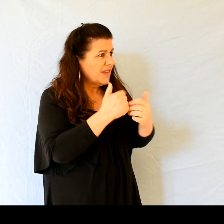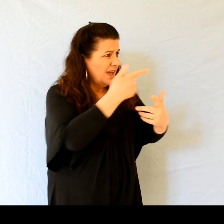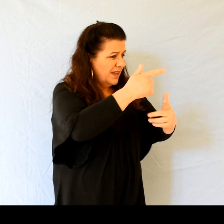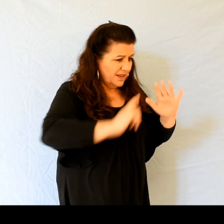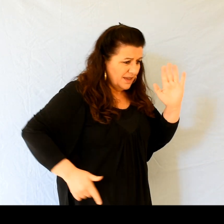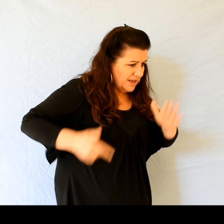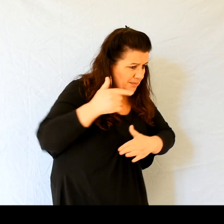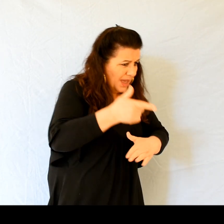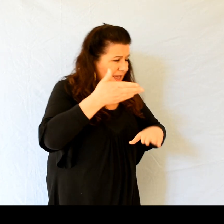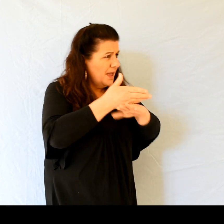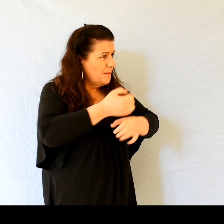des bâtons?